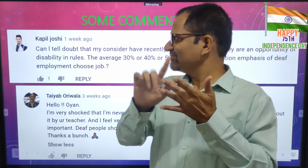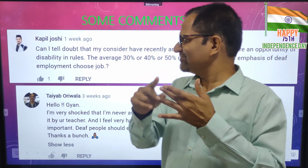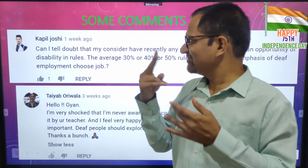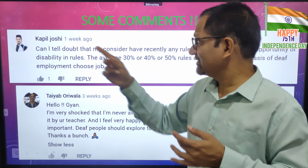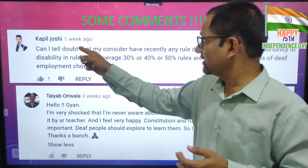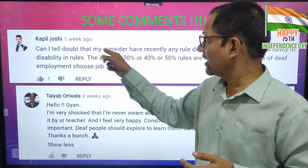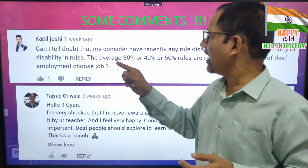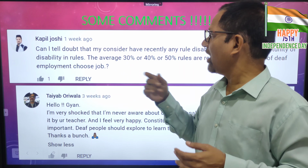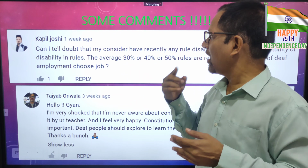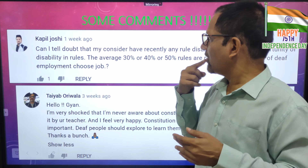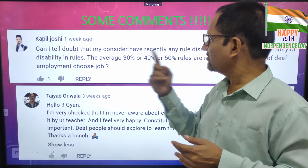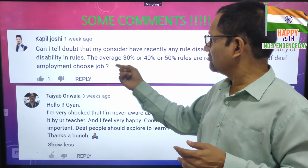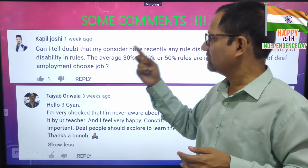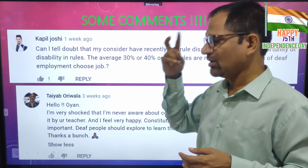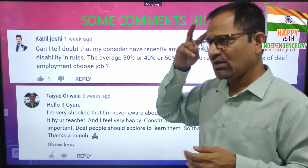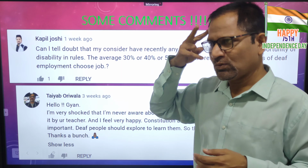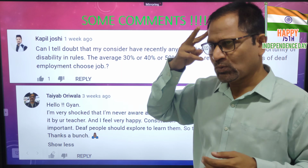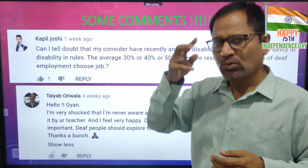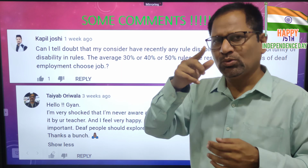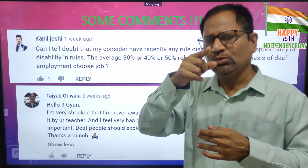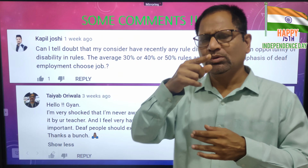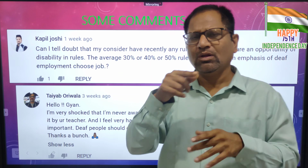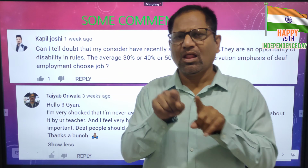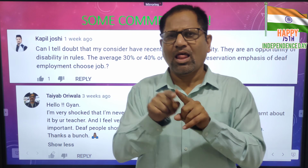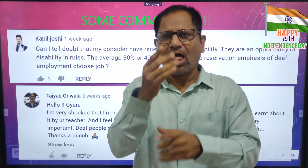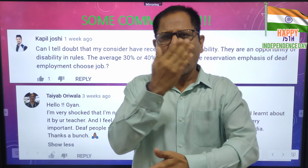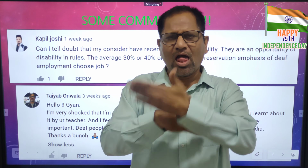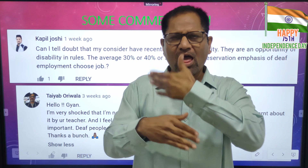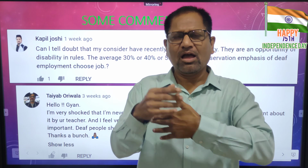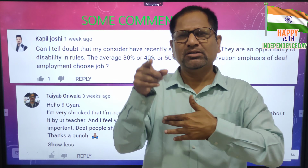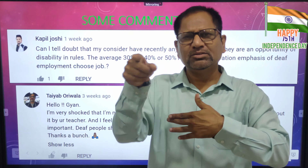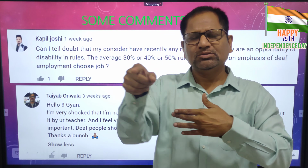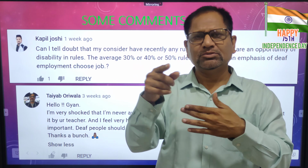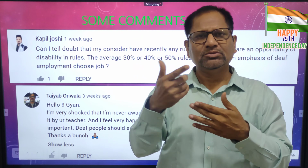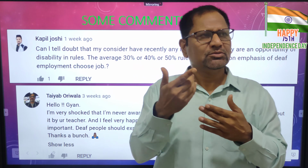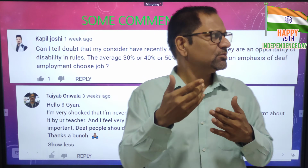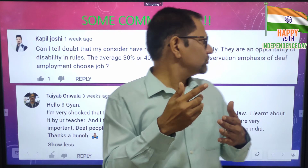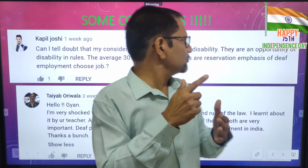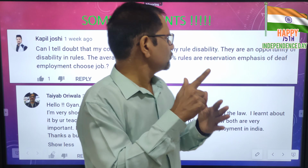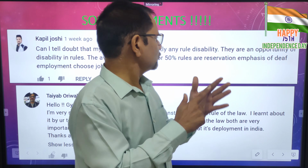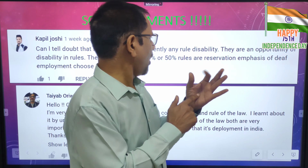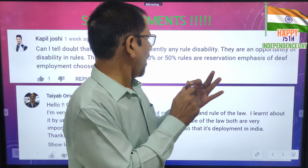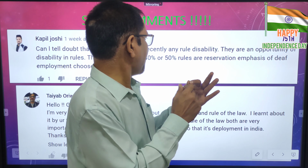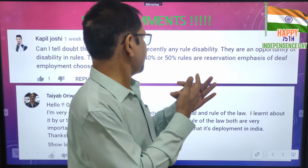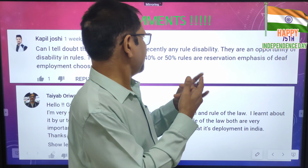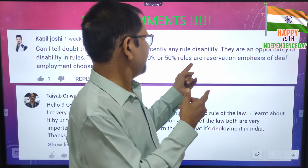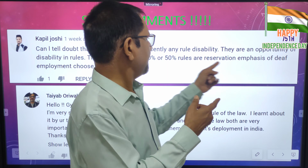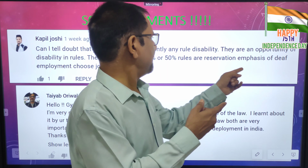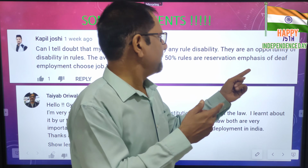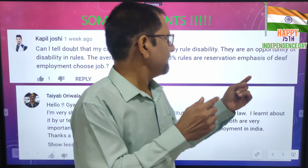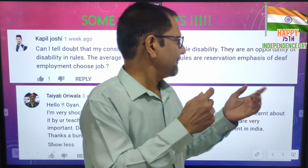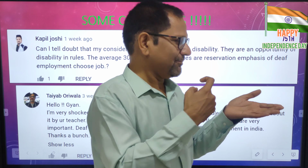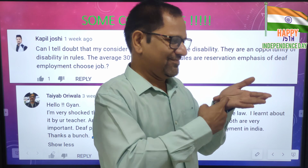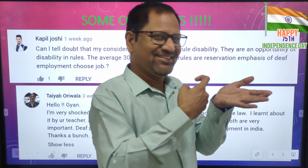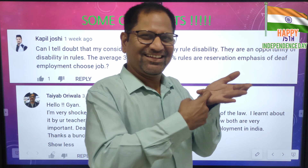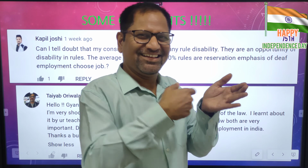जोशी। इन्होंने भी यही बात कही है, डाउट है विकलांगता कितना प्रतिशत होना चाहिए,